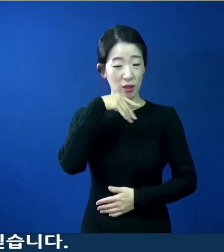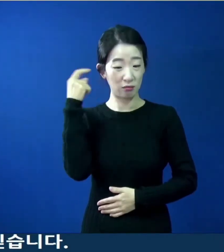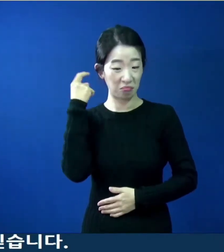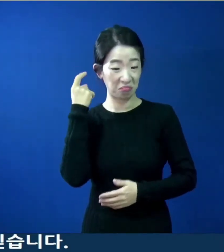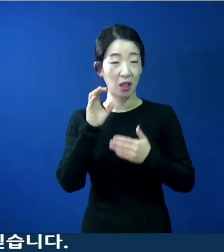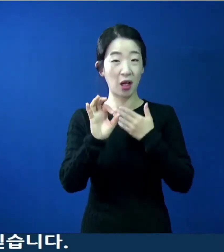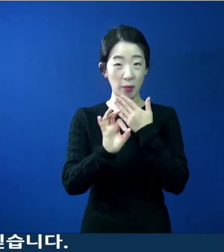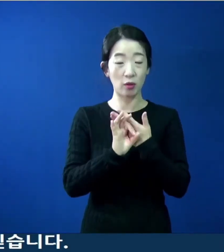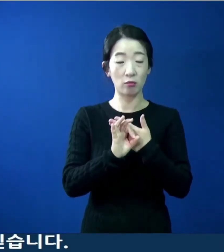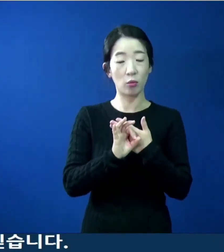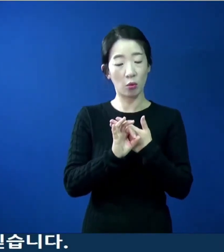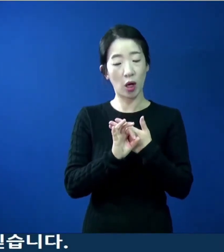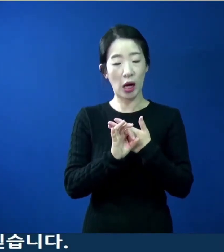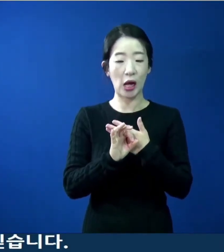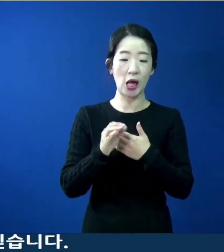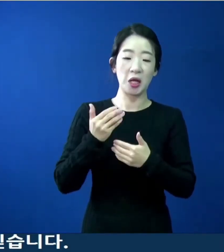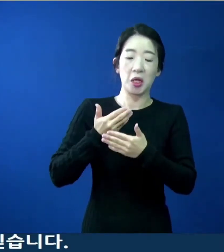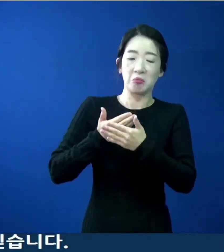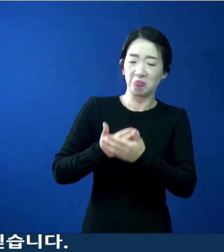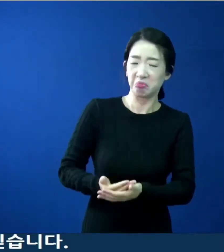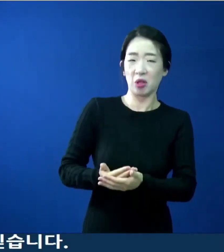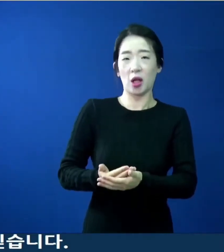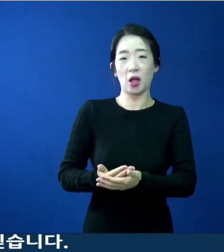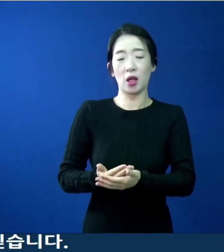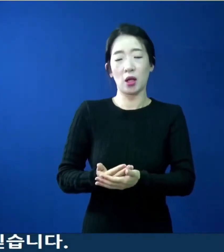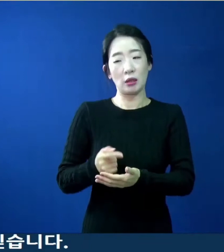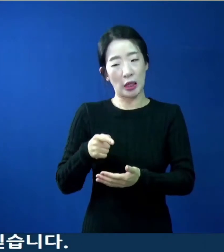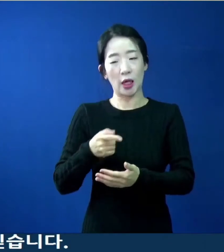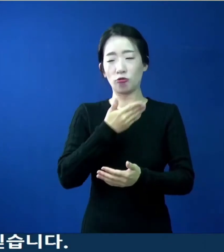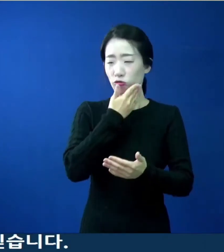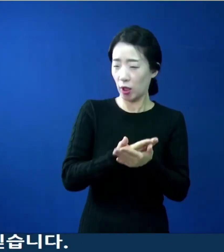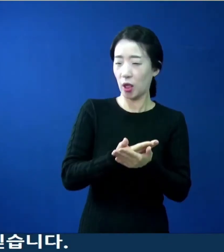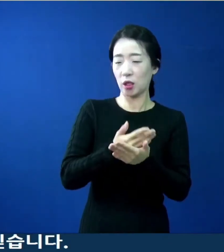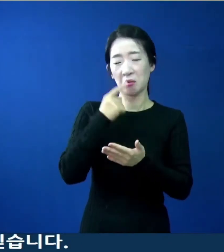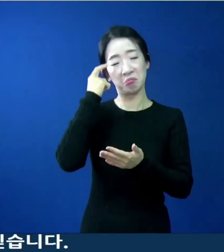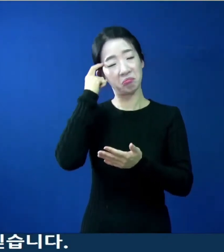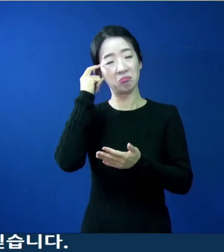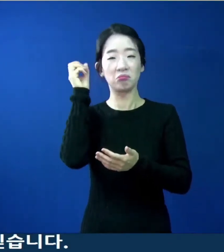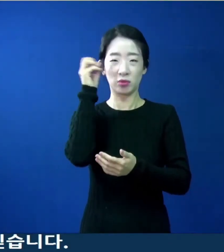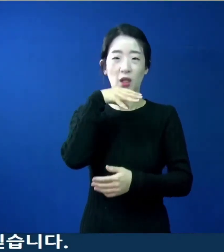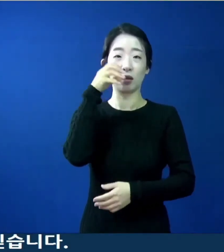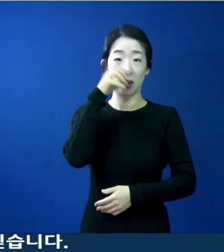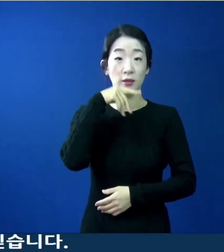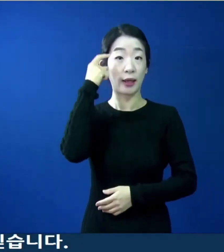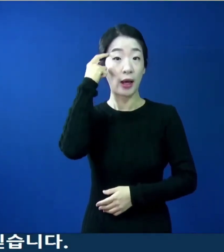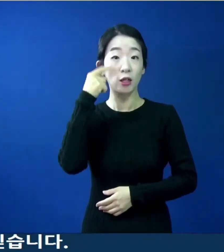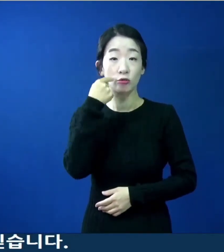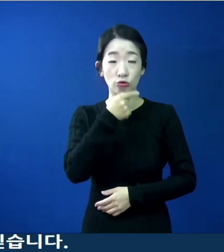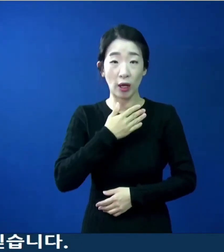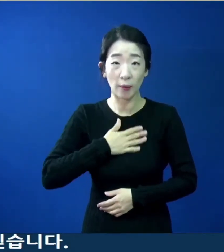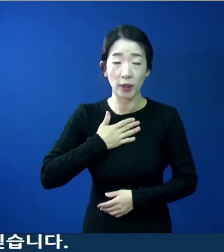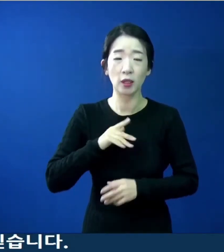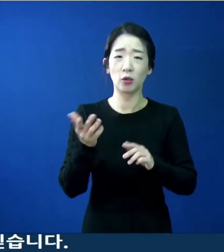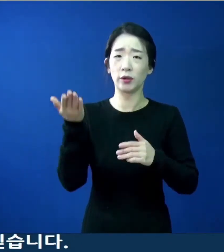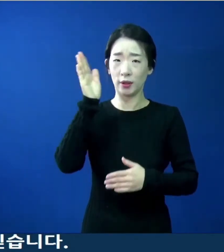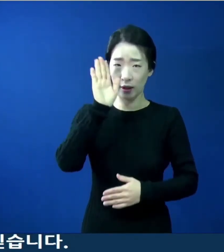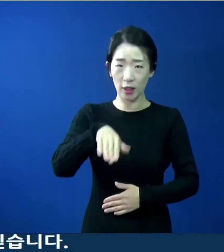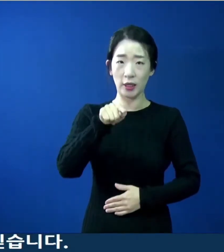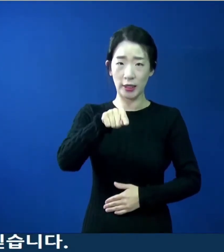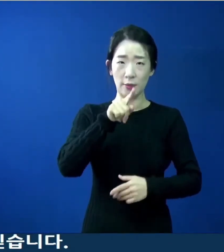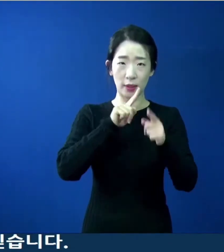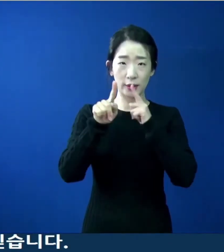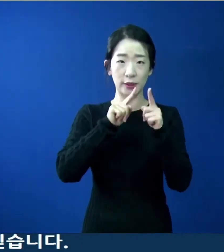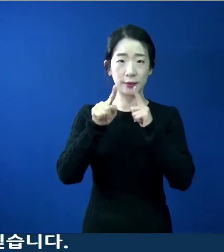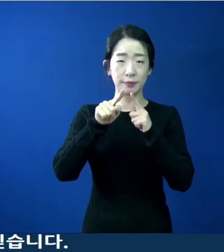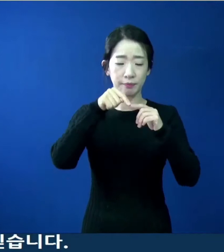우리에게 탁 무게감 있게 다가오지 않습니다. 그런데 이 조금 전에 말씀드렸던 배경을 잘 담아서 보게 되면 이 말씀